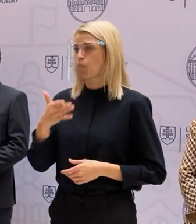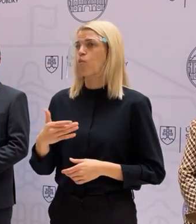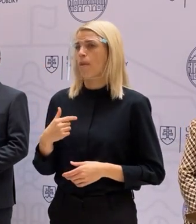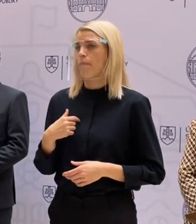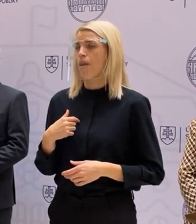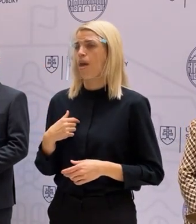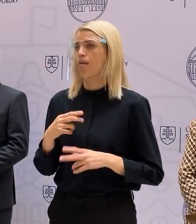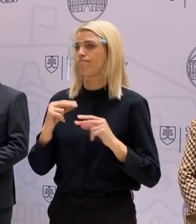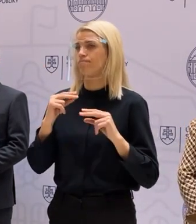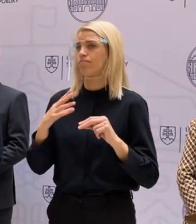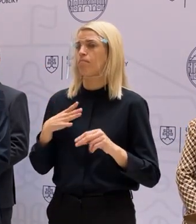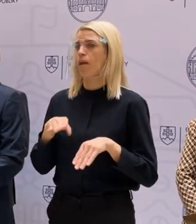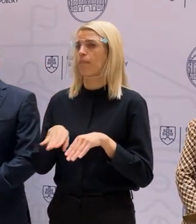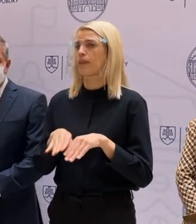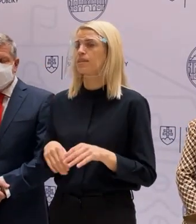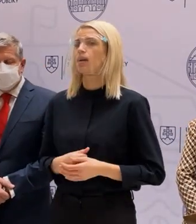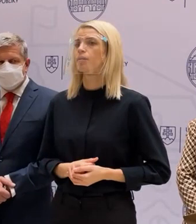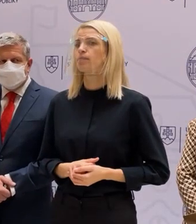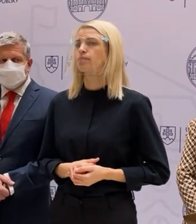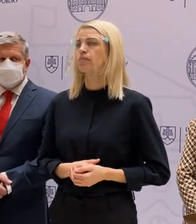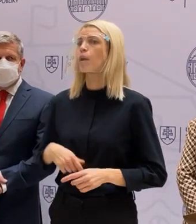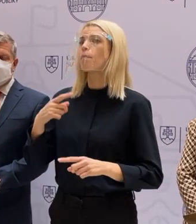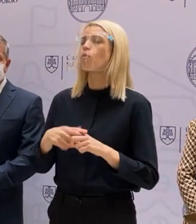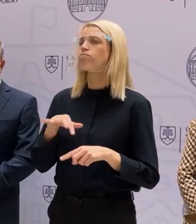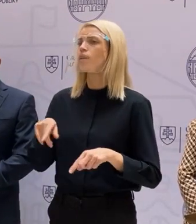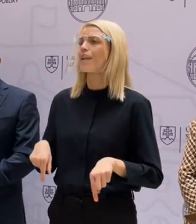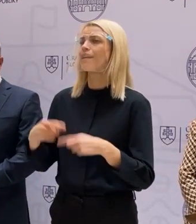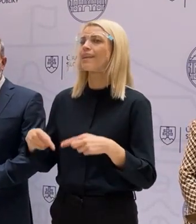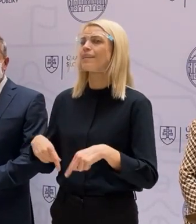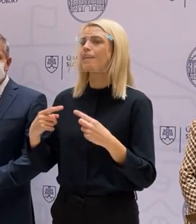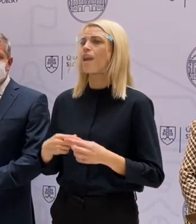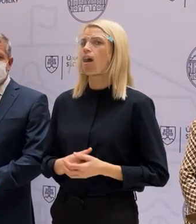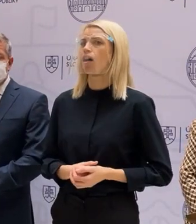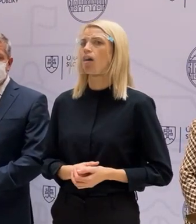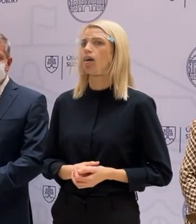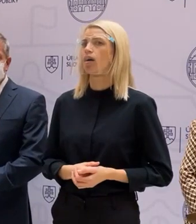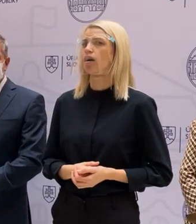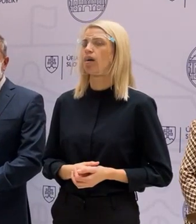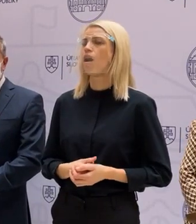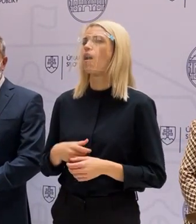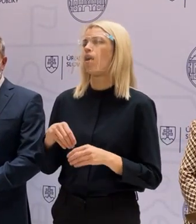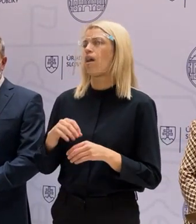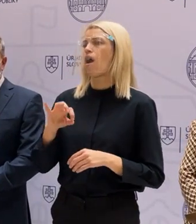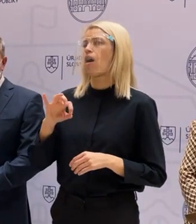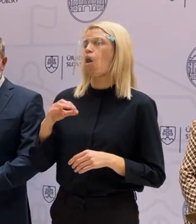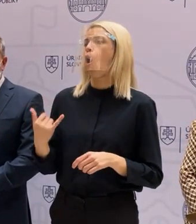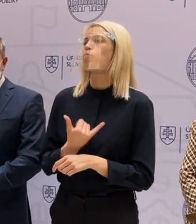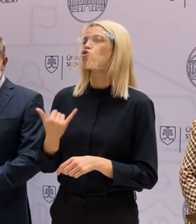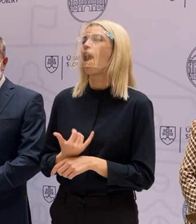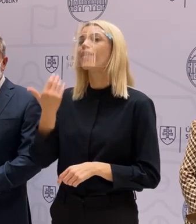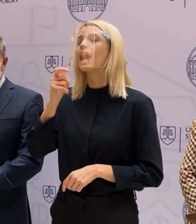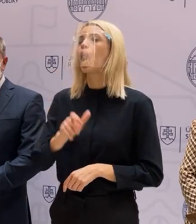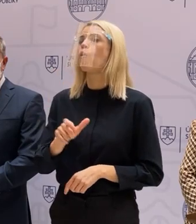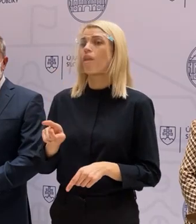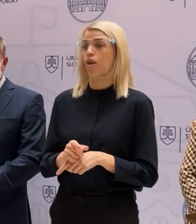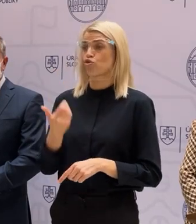veľmi intenzívne baviť s pánom ministrom. Často sa ešte objavuje aj taká kritika zo strany možno normálnych, obyčajných ľudí, že prečo vlastne človek